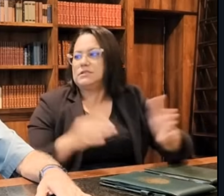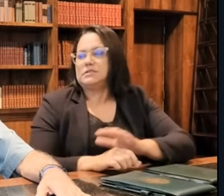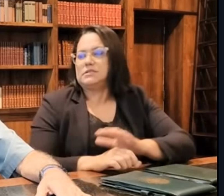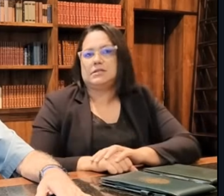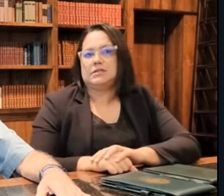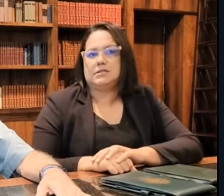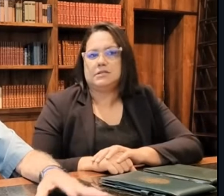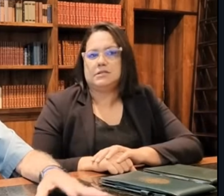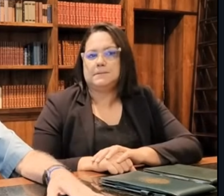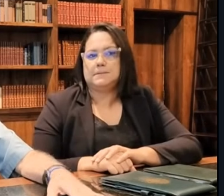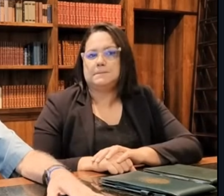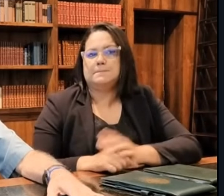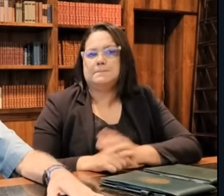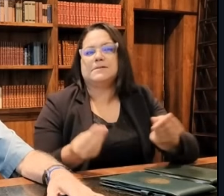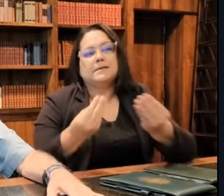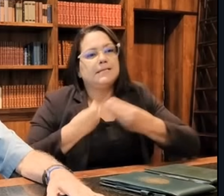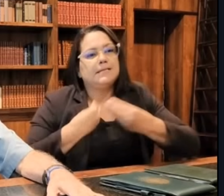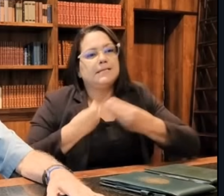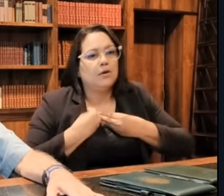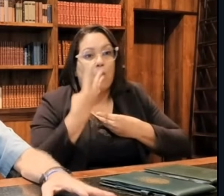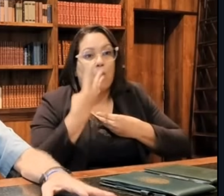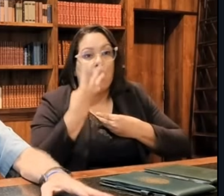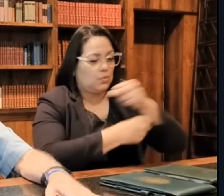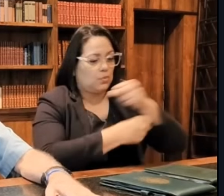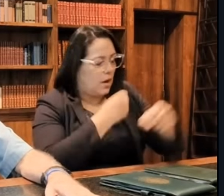terem proporcionado esses 4 anos